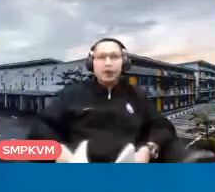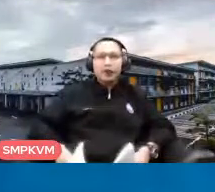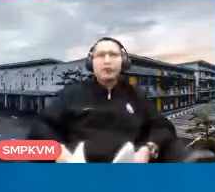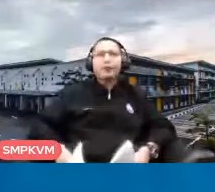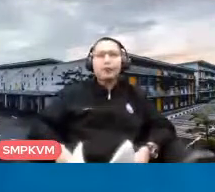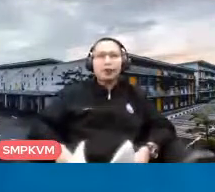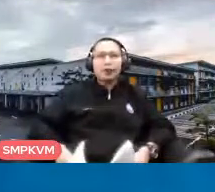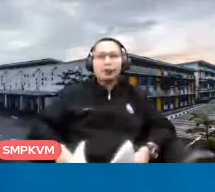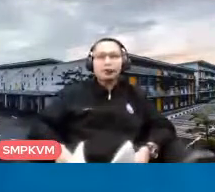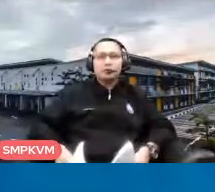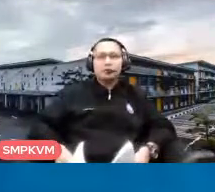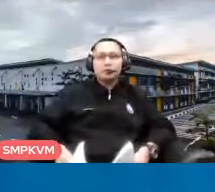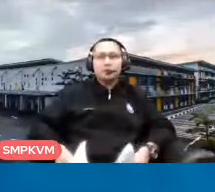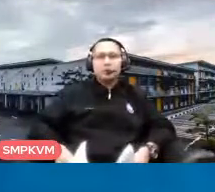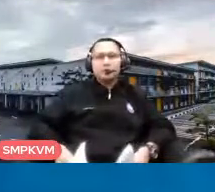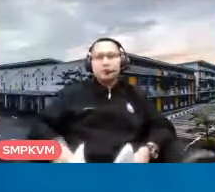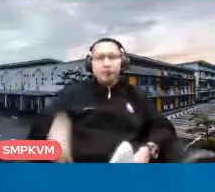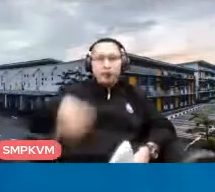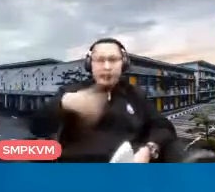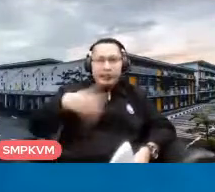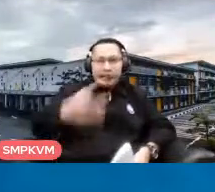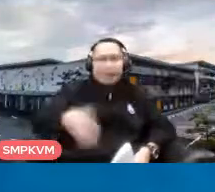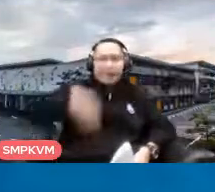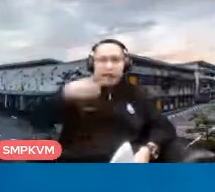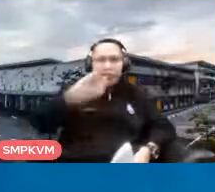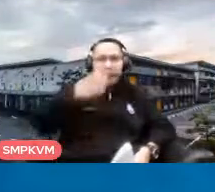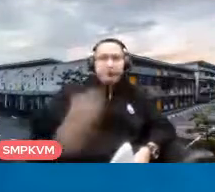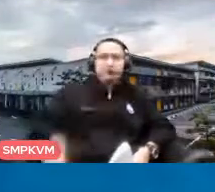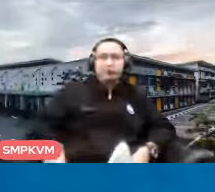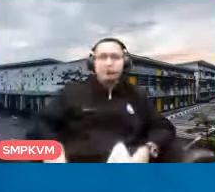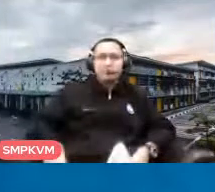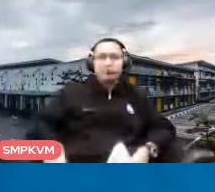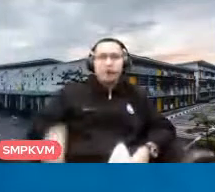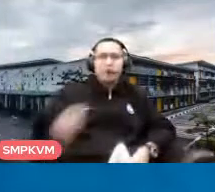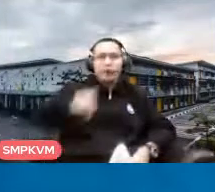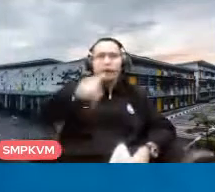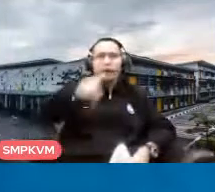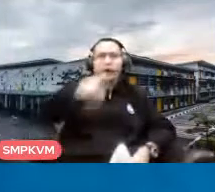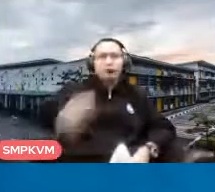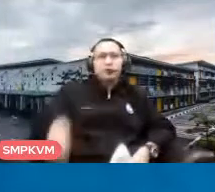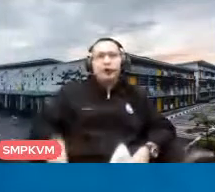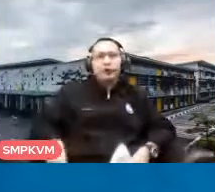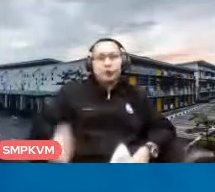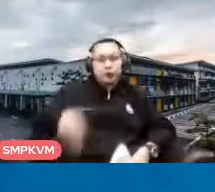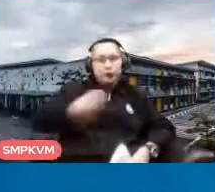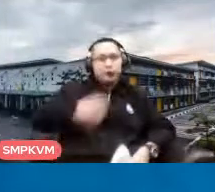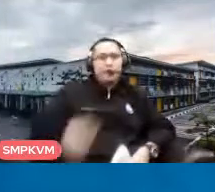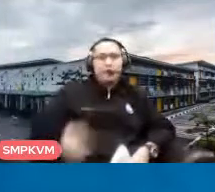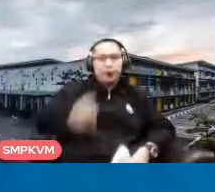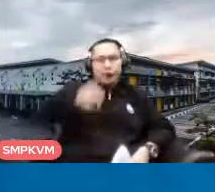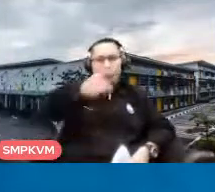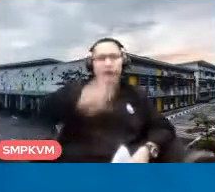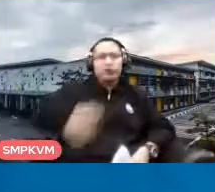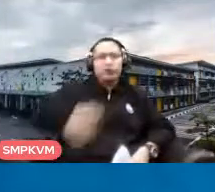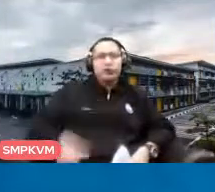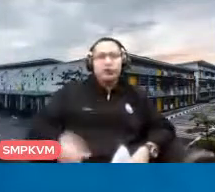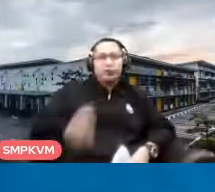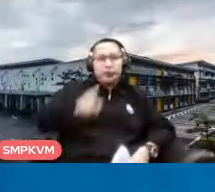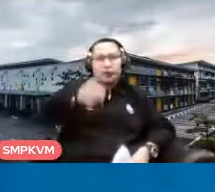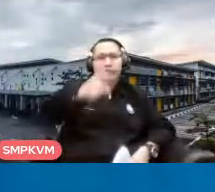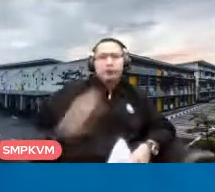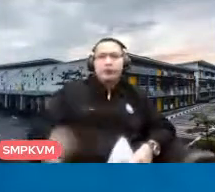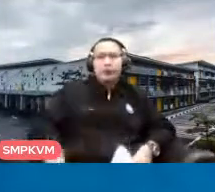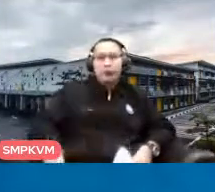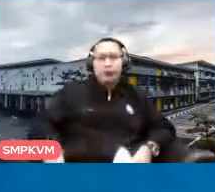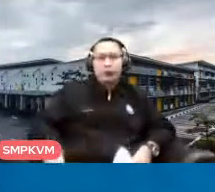aneh dan potong poni lalat tahi lalat hangout pendek dholalah buruk macam tuh gak nih tetap belajar kita deh